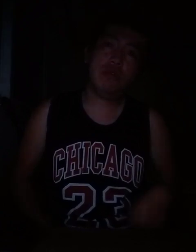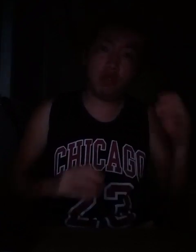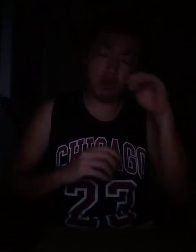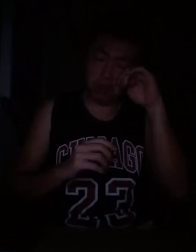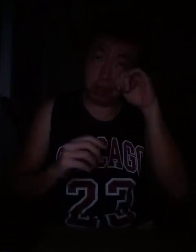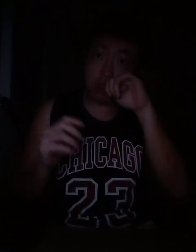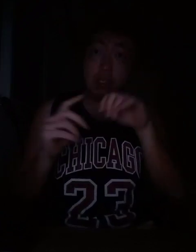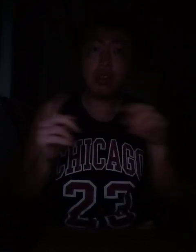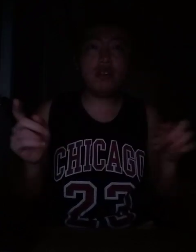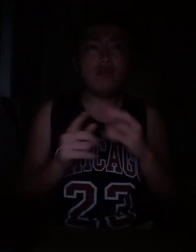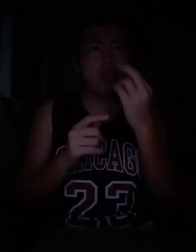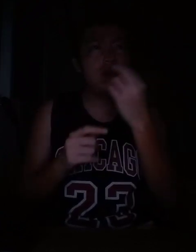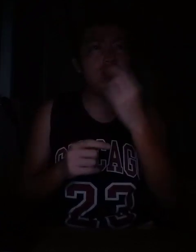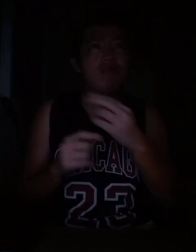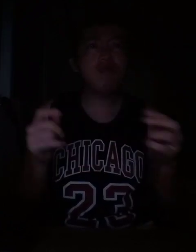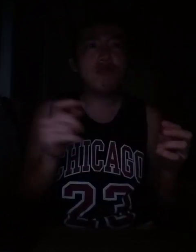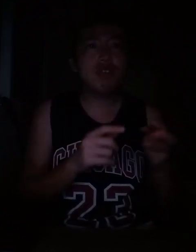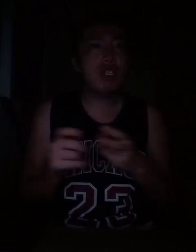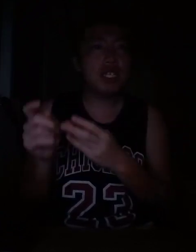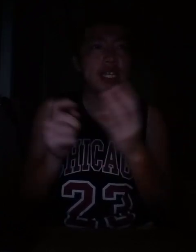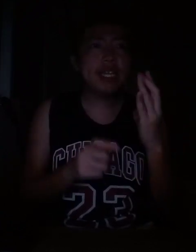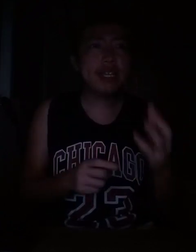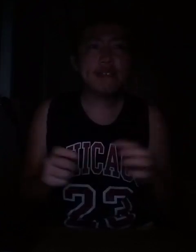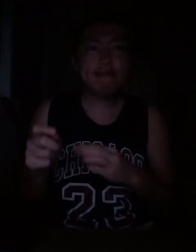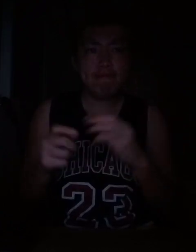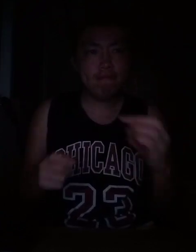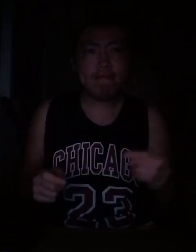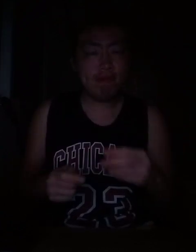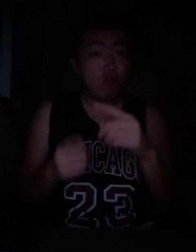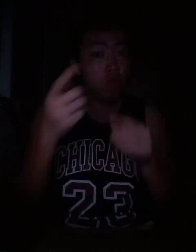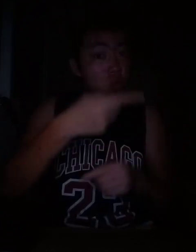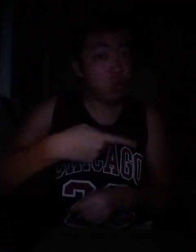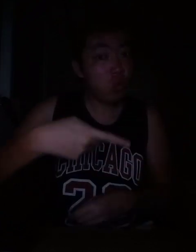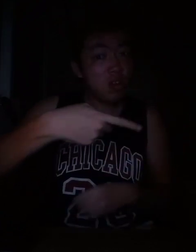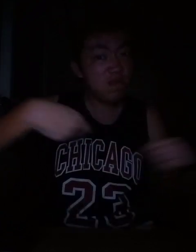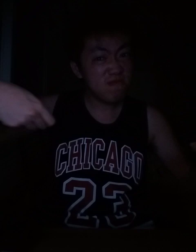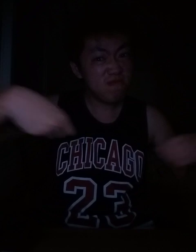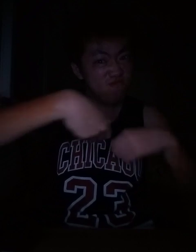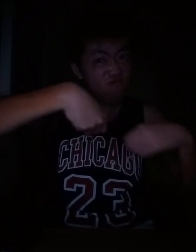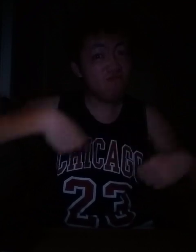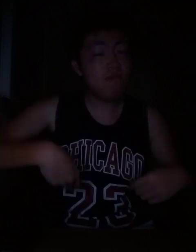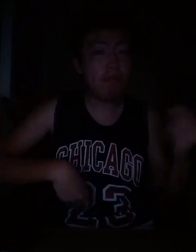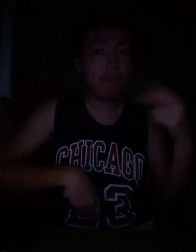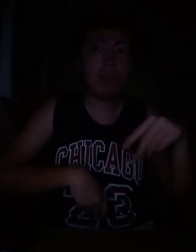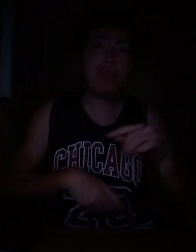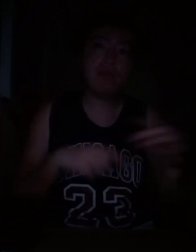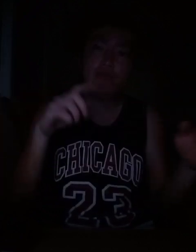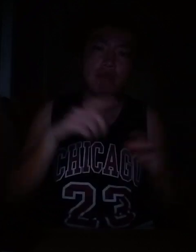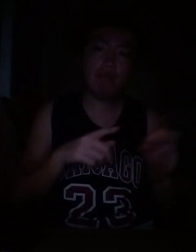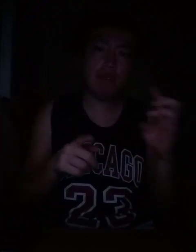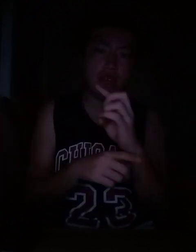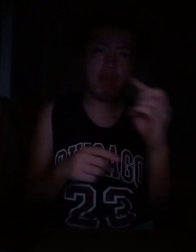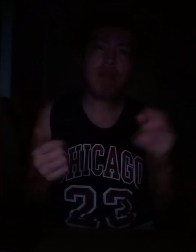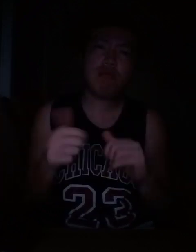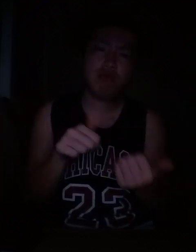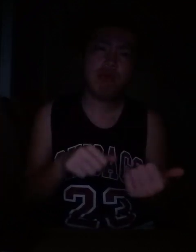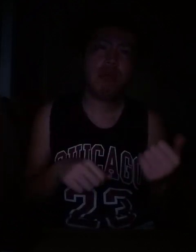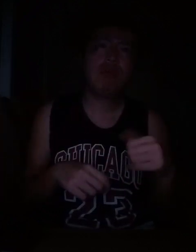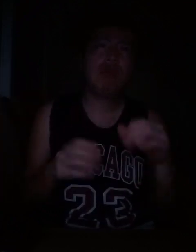11시쯤 만취 상태로 운전하던 40대 남성이 좌회전 차량을 들이받으면서 피해 차량 운전자가 숨지고 보행자